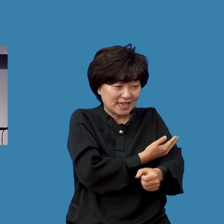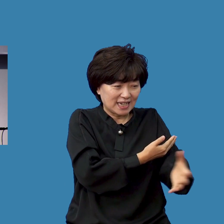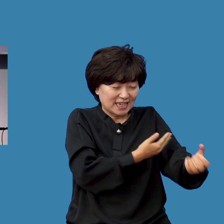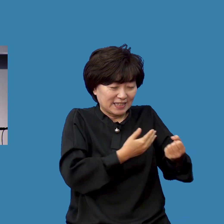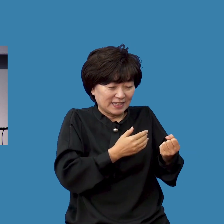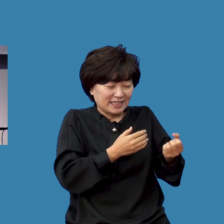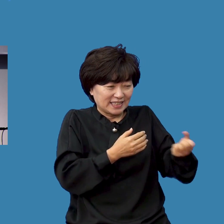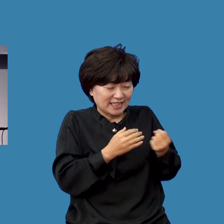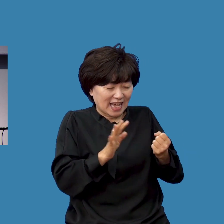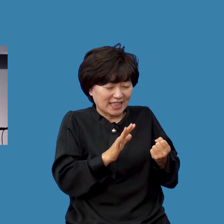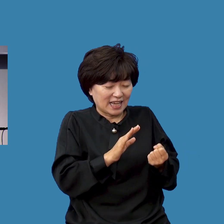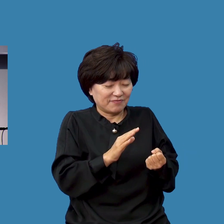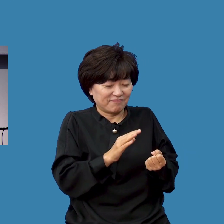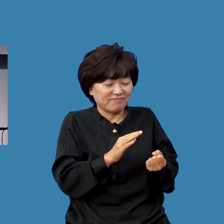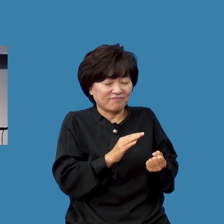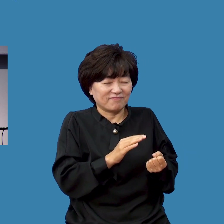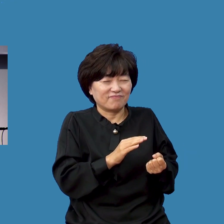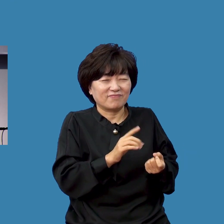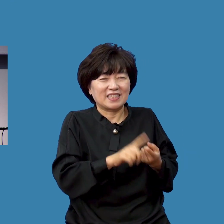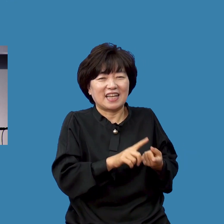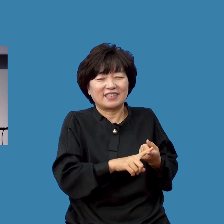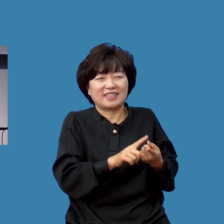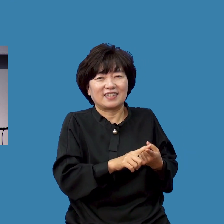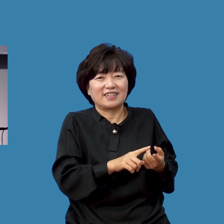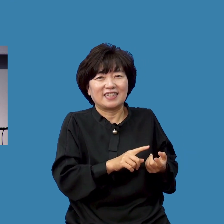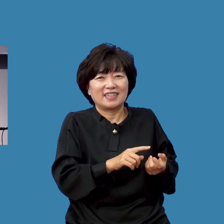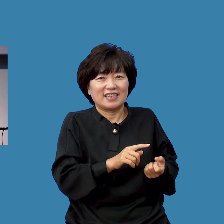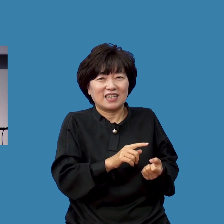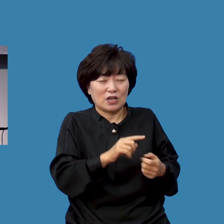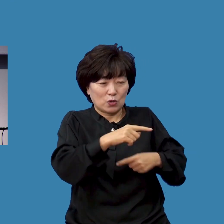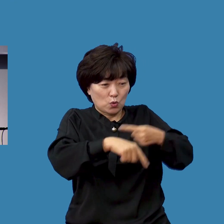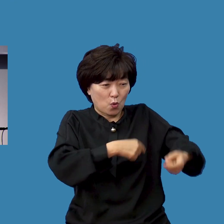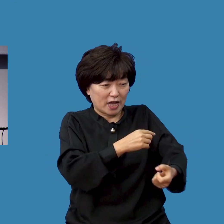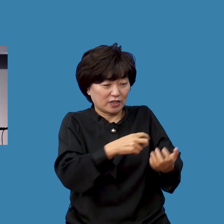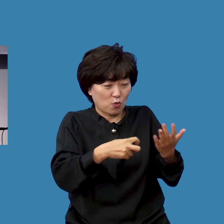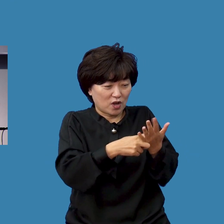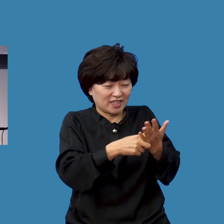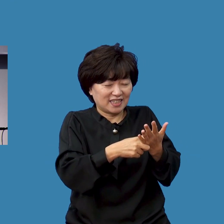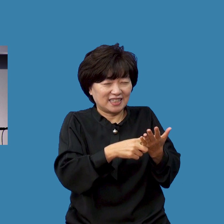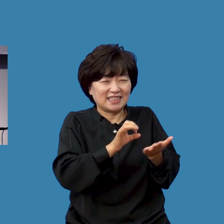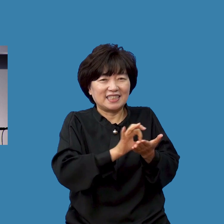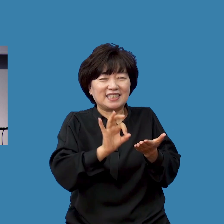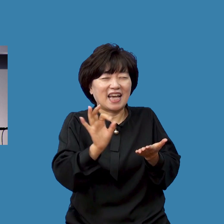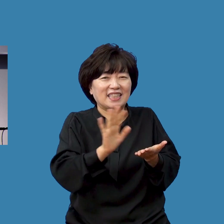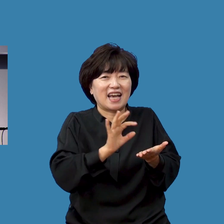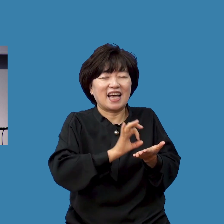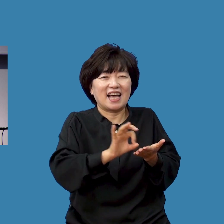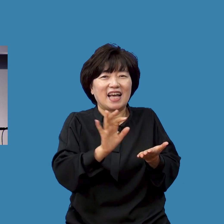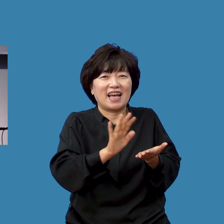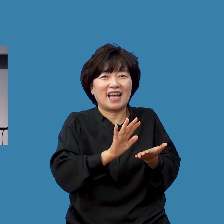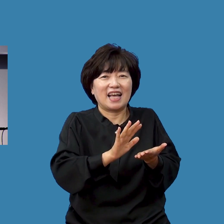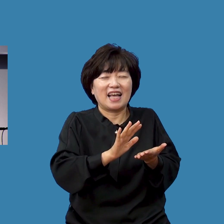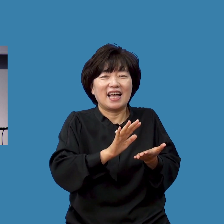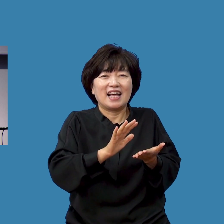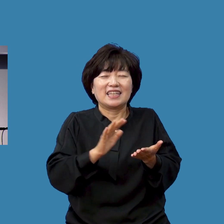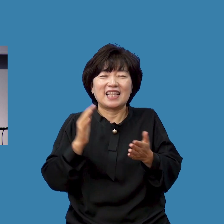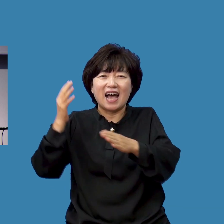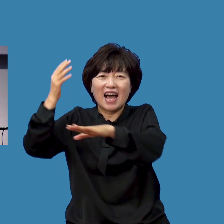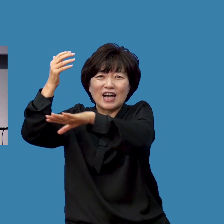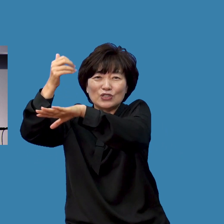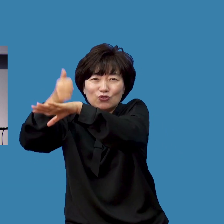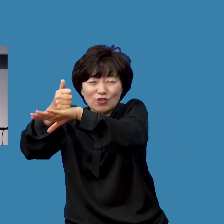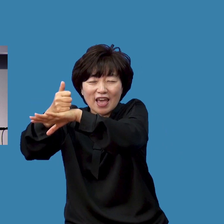안 쓰는 사람이 있어. 이 교환권을 안 써. 그러면 나중에